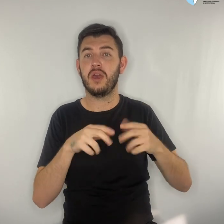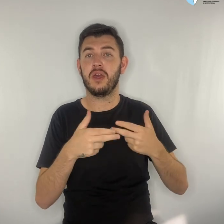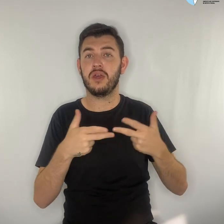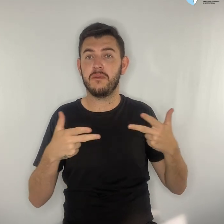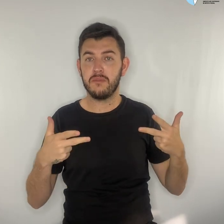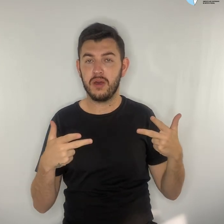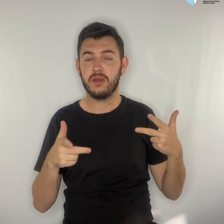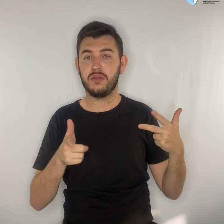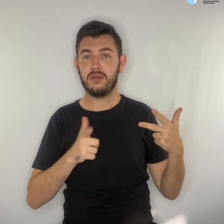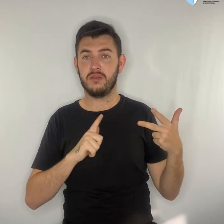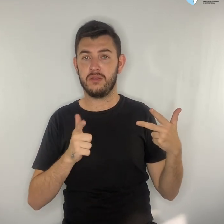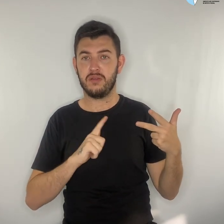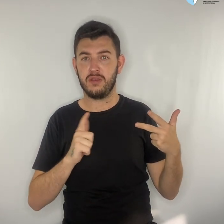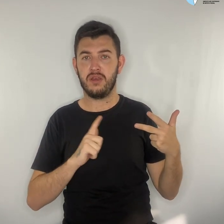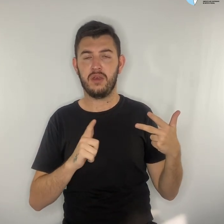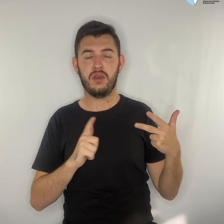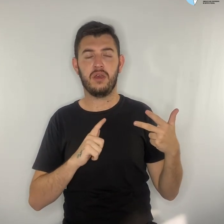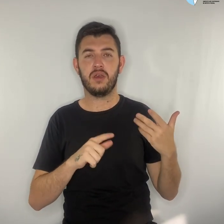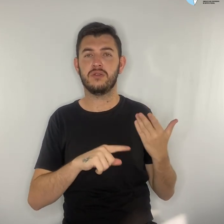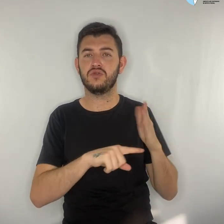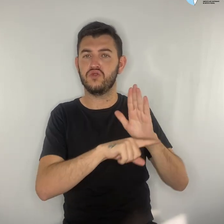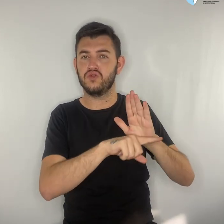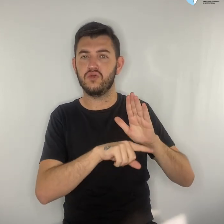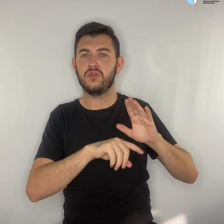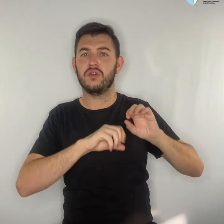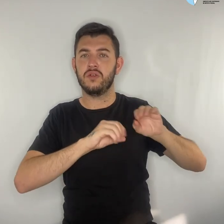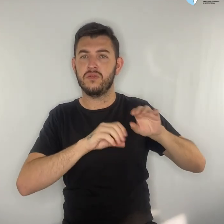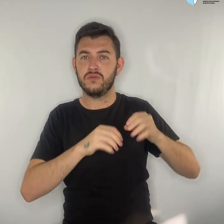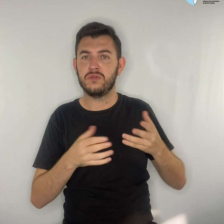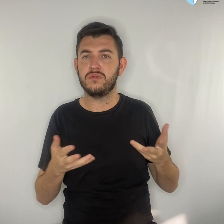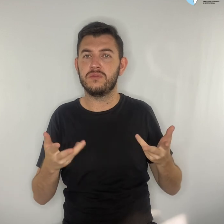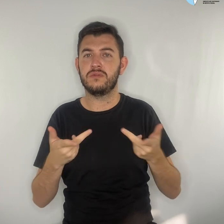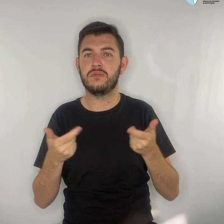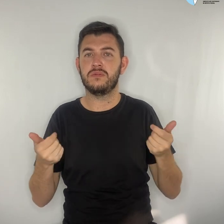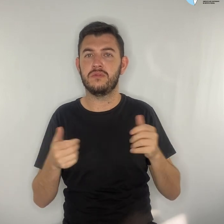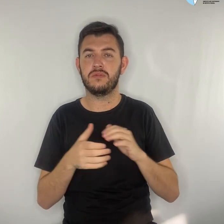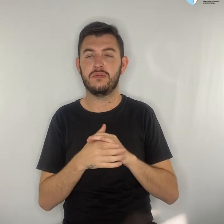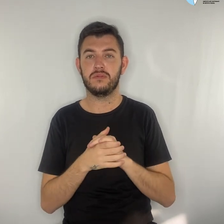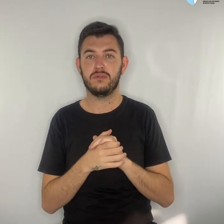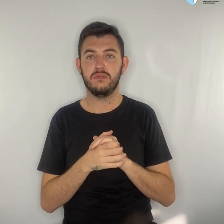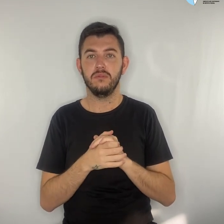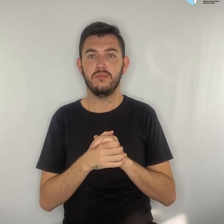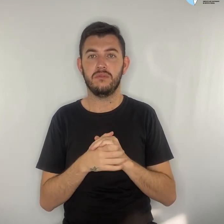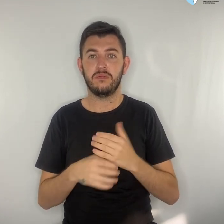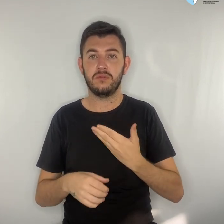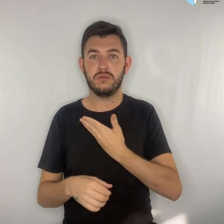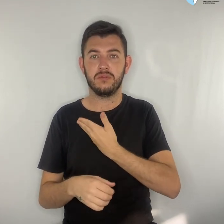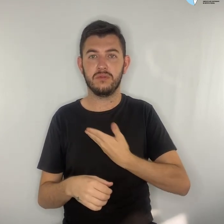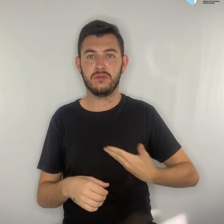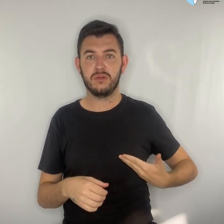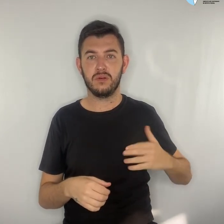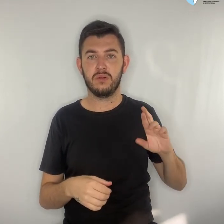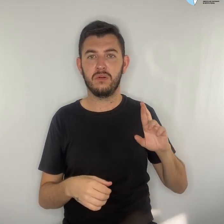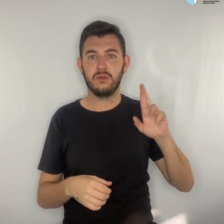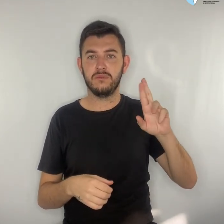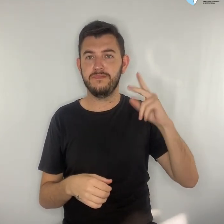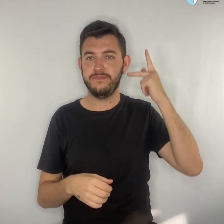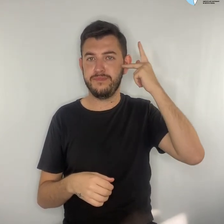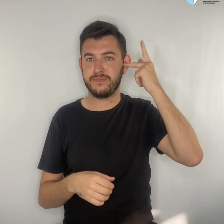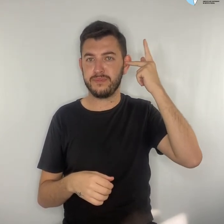uma educação de qualidade. Recentemente, governador Tarcísio de Freitas fechou